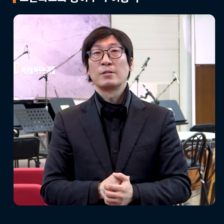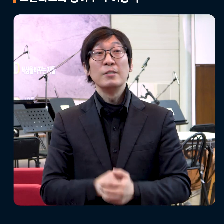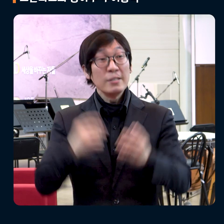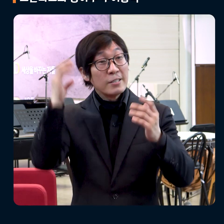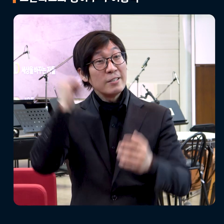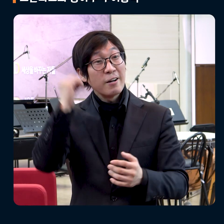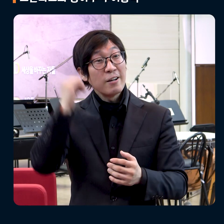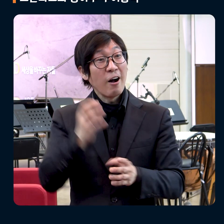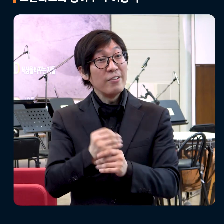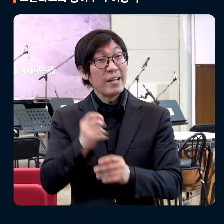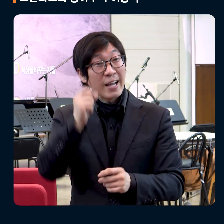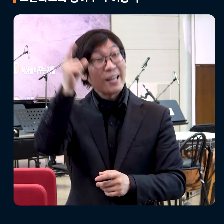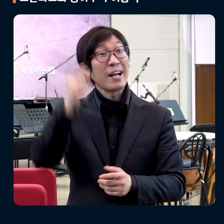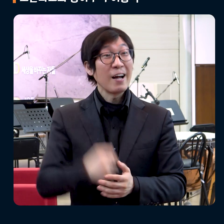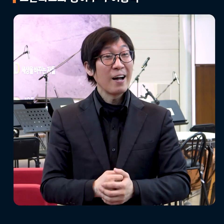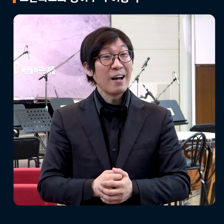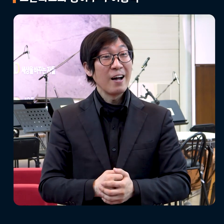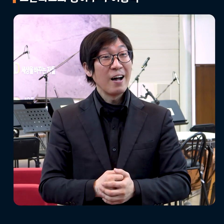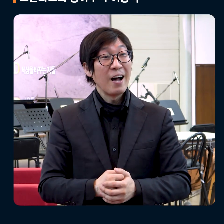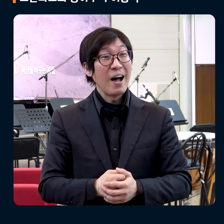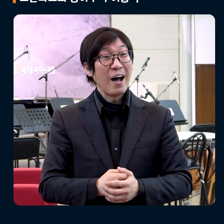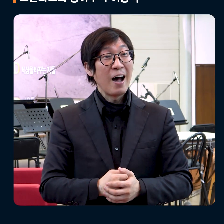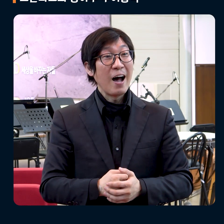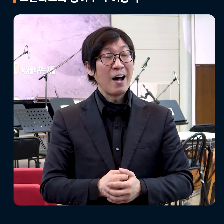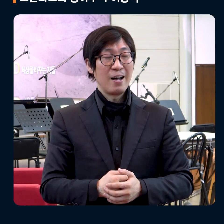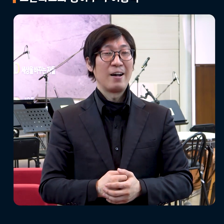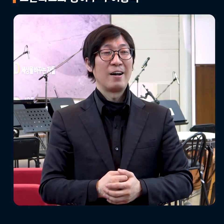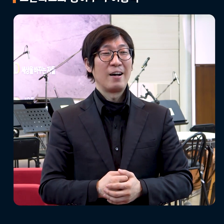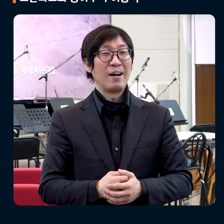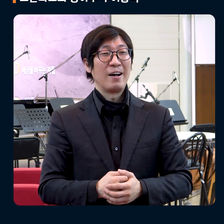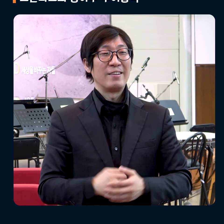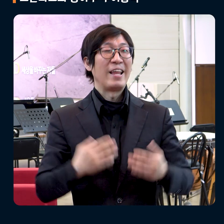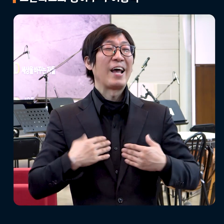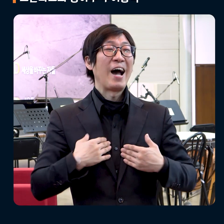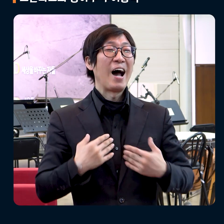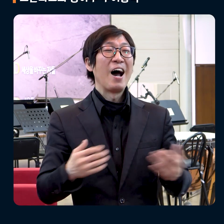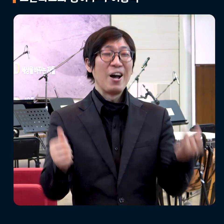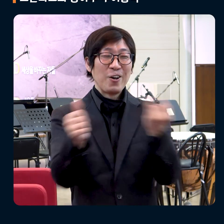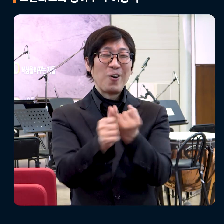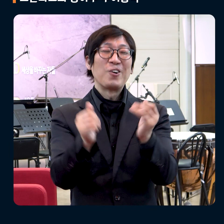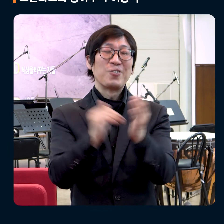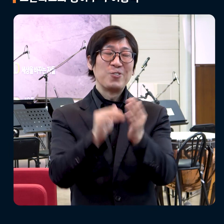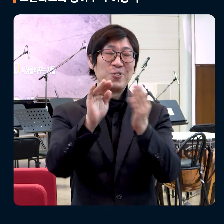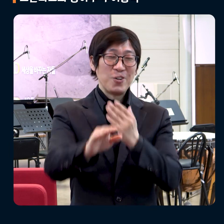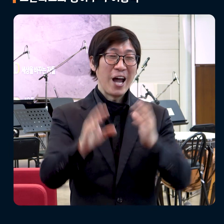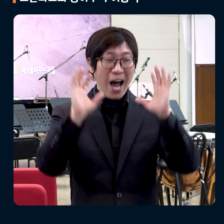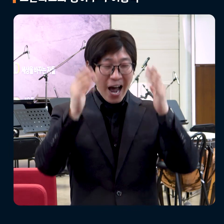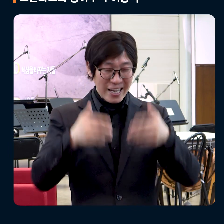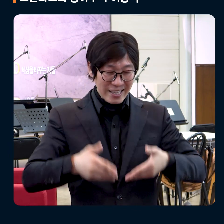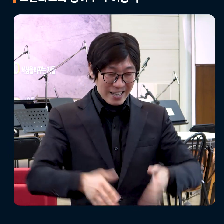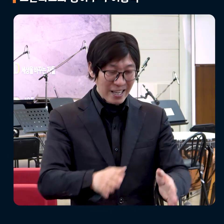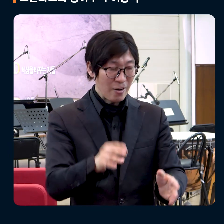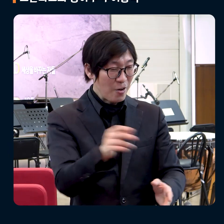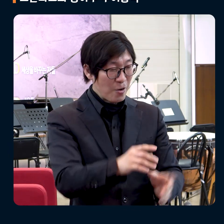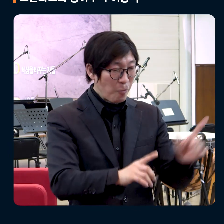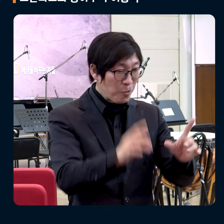그 기억이 여러분 언제 난 줄 아세요? 제가 첫째 애를 딱 낳는데 응애 응애